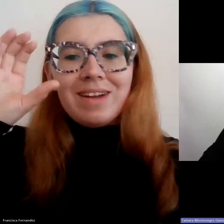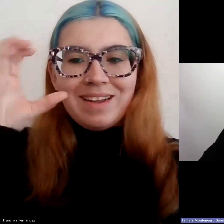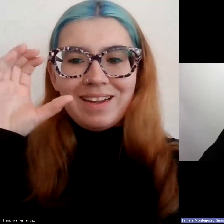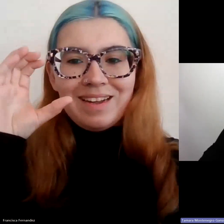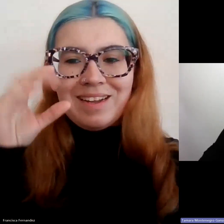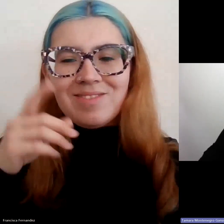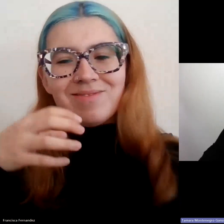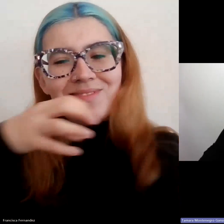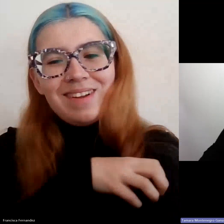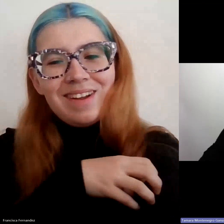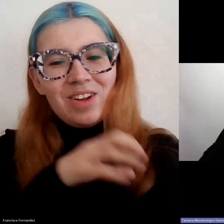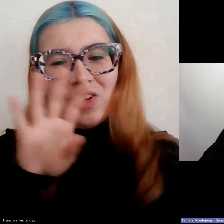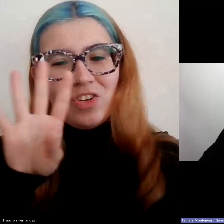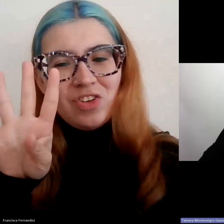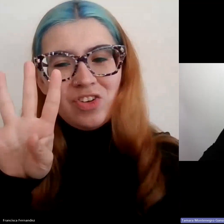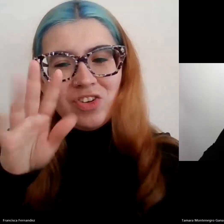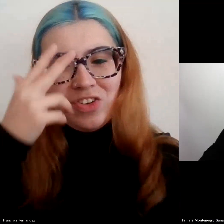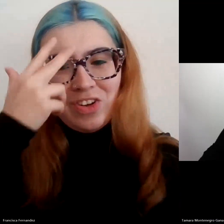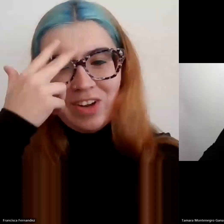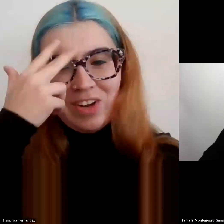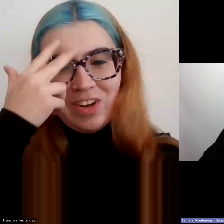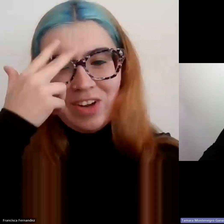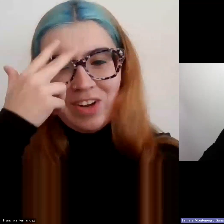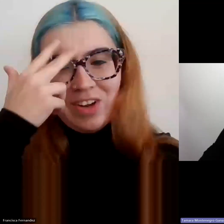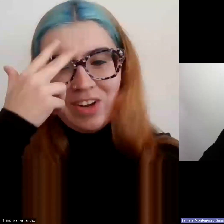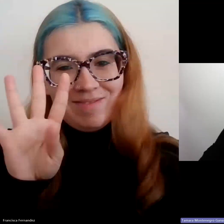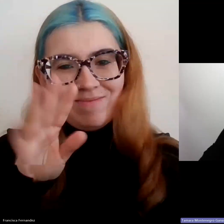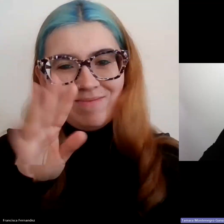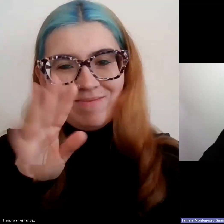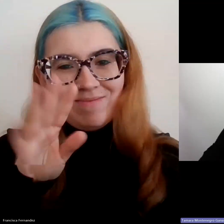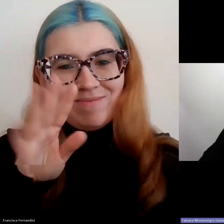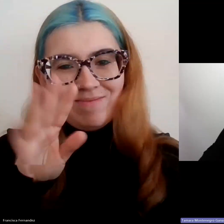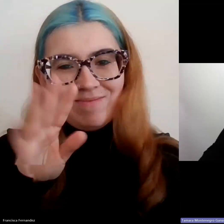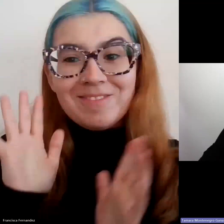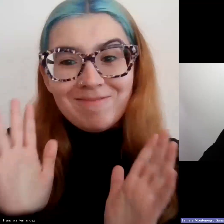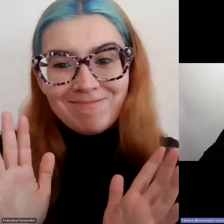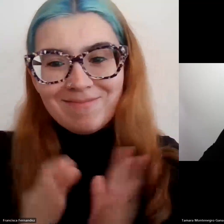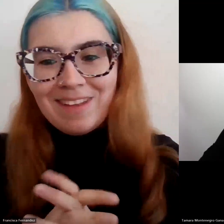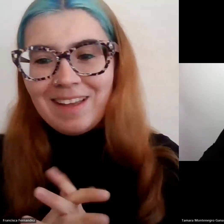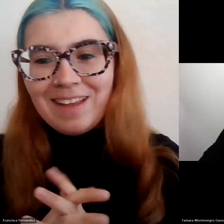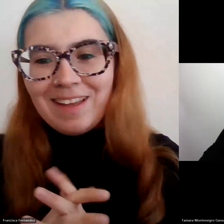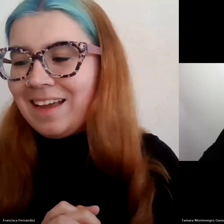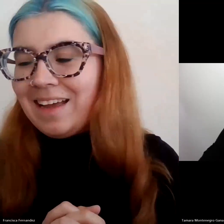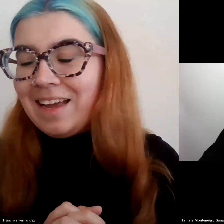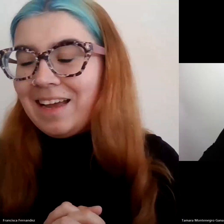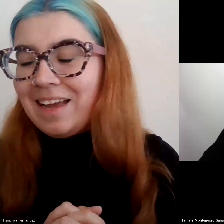Trabajo como educadora y vivo en La Serena, en la cuarta región, en Coquimbo.